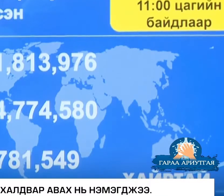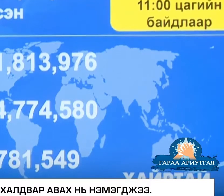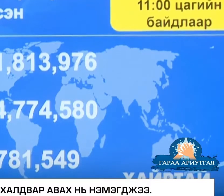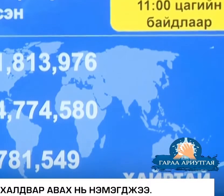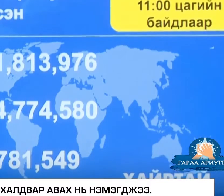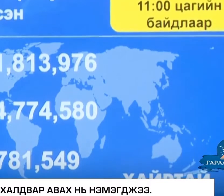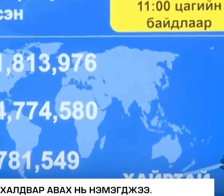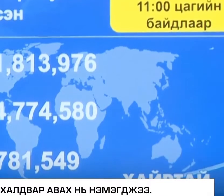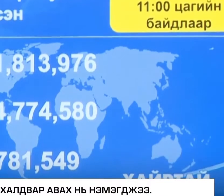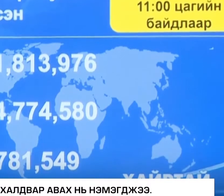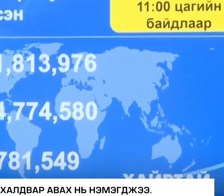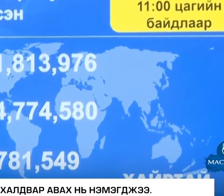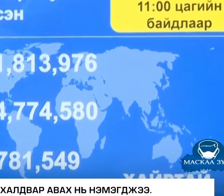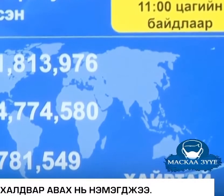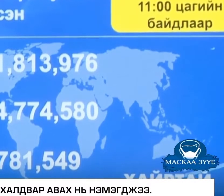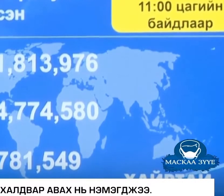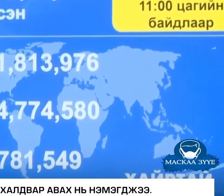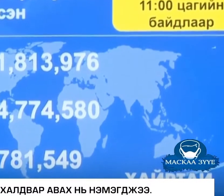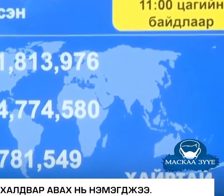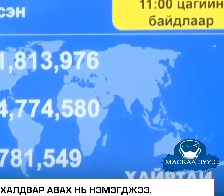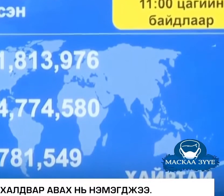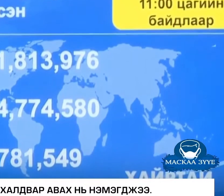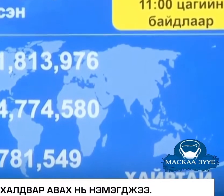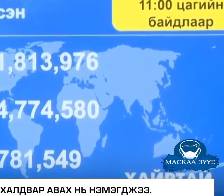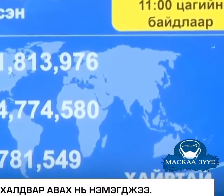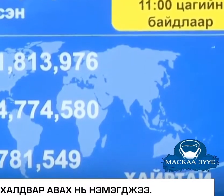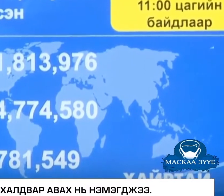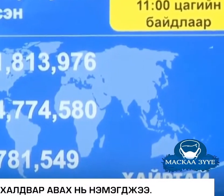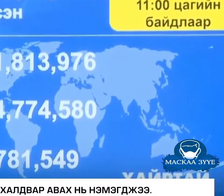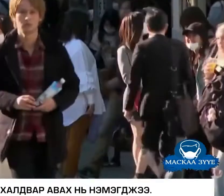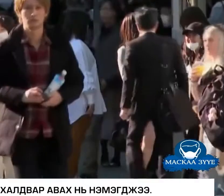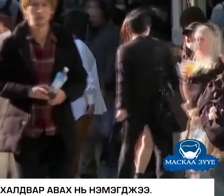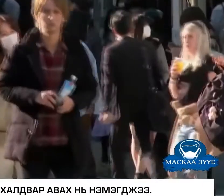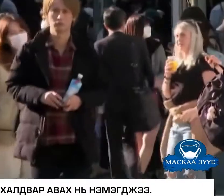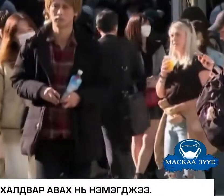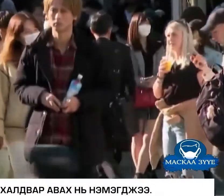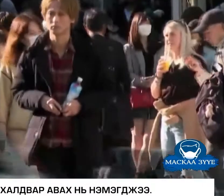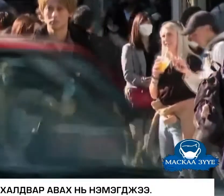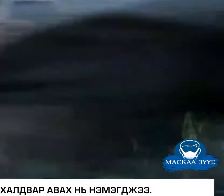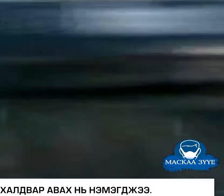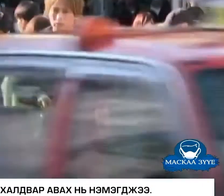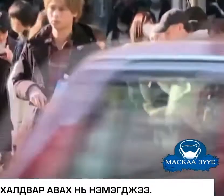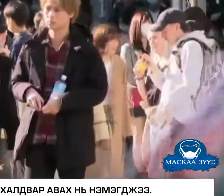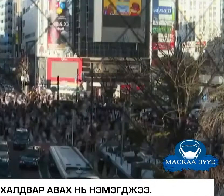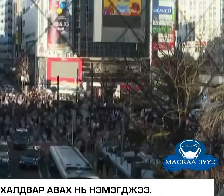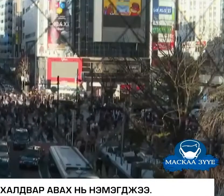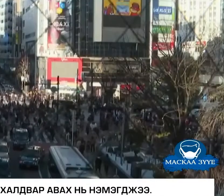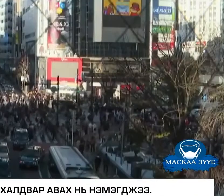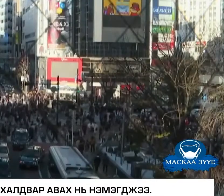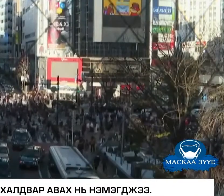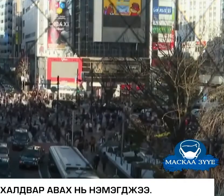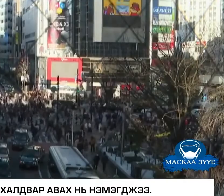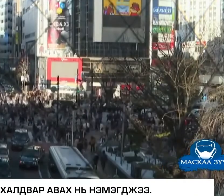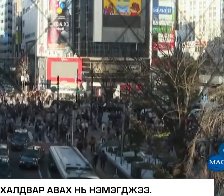-нэгэн хүүн үхчэлж, долонзуүн айнэгэн хүүндэсэн бүгэуд 13-нэгэн сайхүүн эдгэрсэн. Сөөлээн 23-нэгэн хүргцэн 12-нэгэн жаронтлөөмян